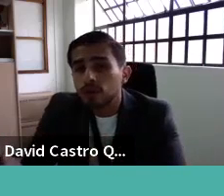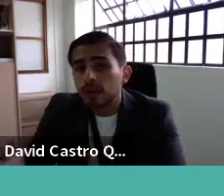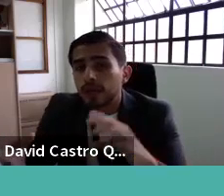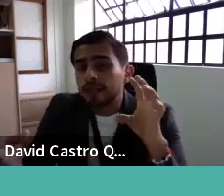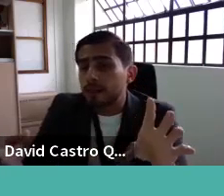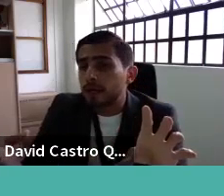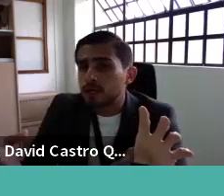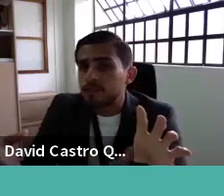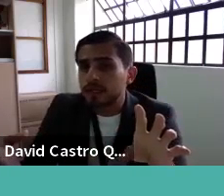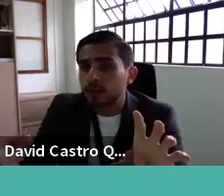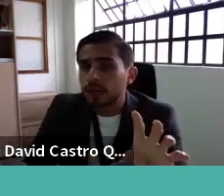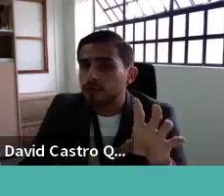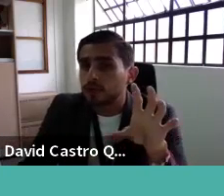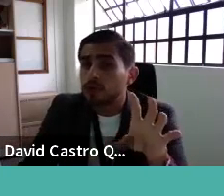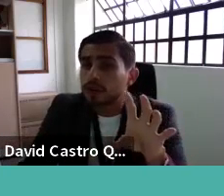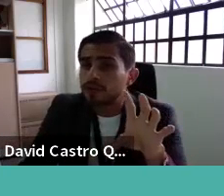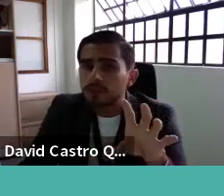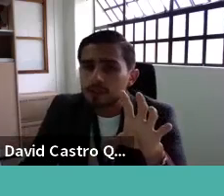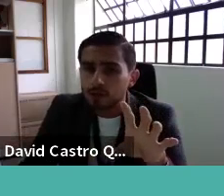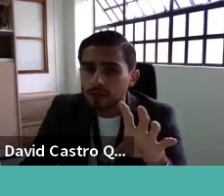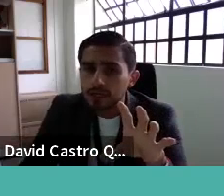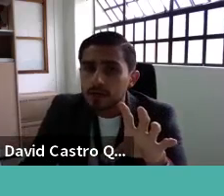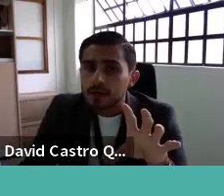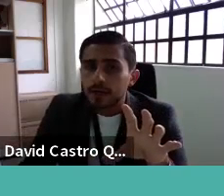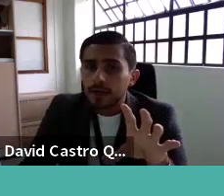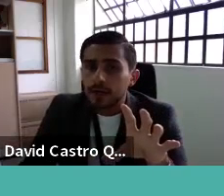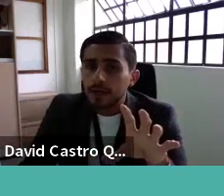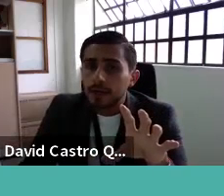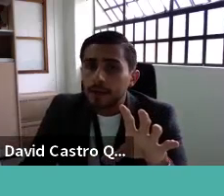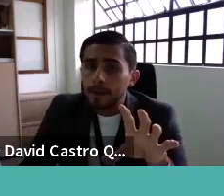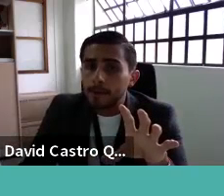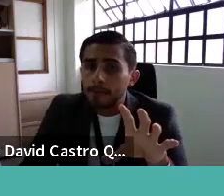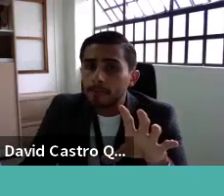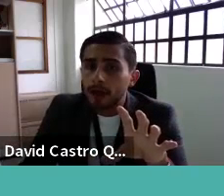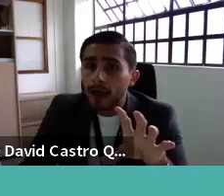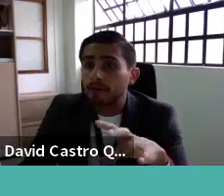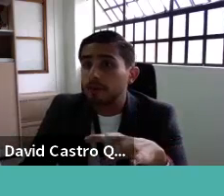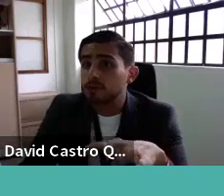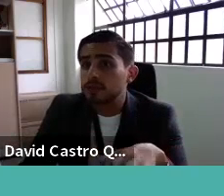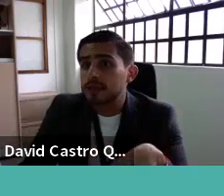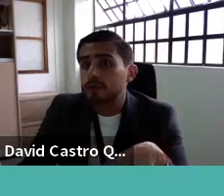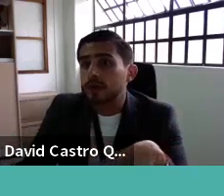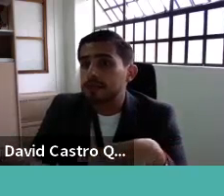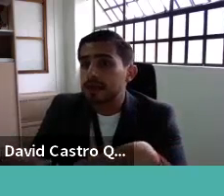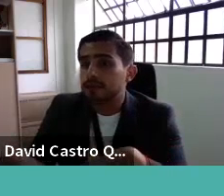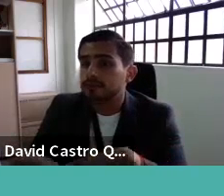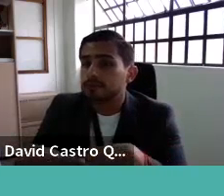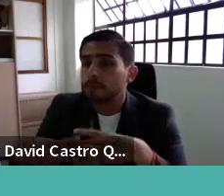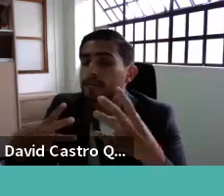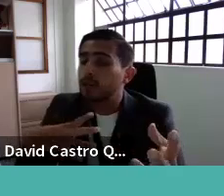en el tema que yo les planteo ahí, sobre todo son afirmaciones, afirmaciones que pueden estar bien